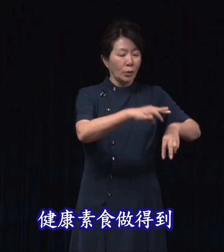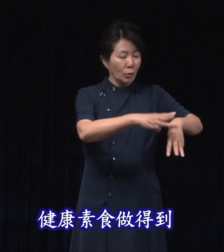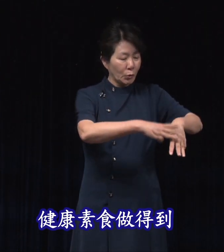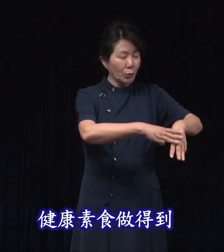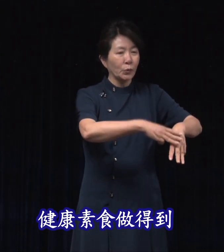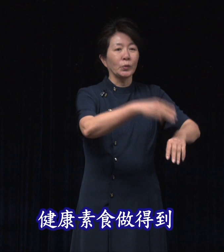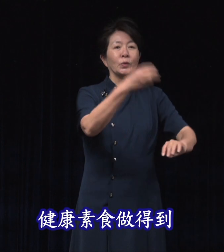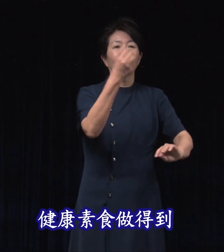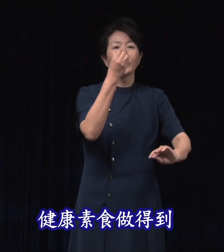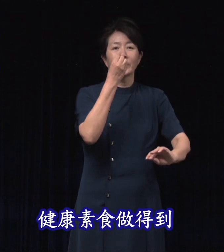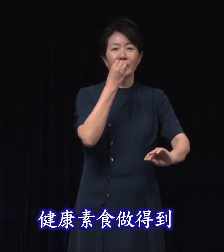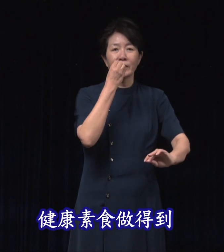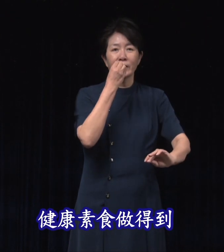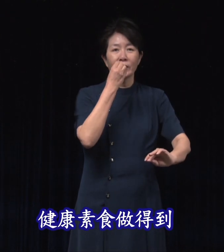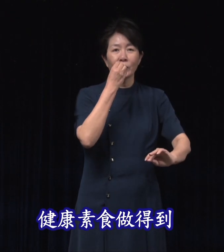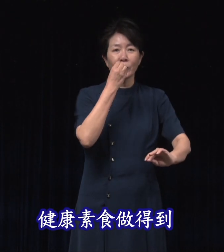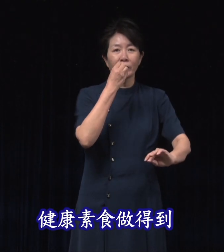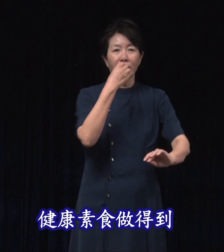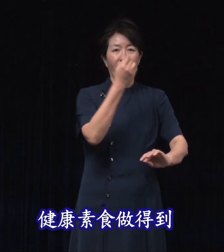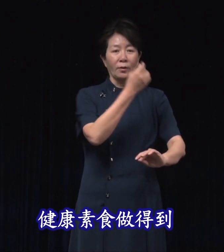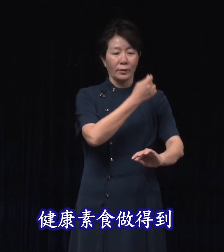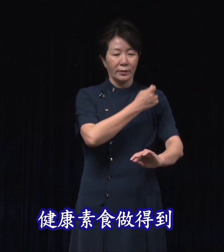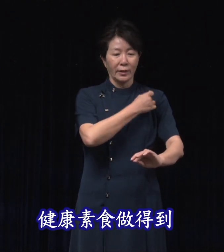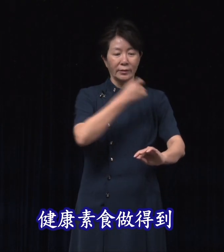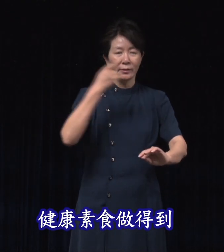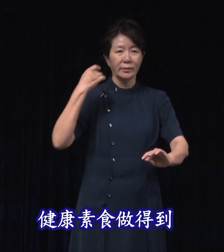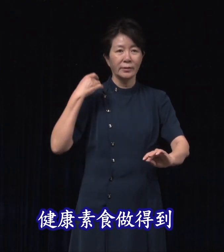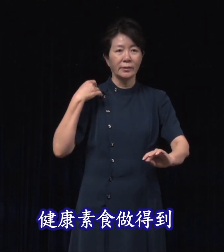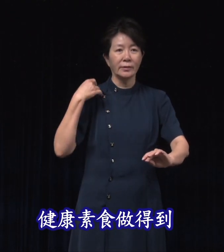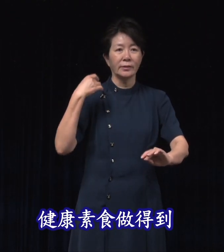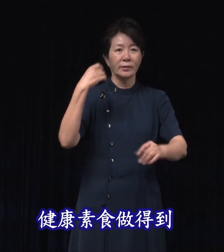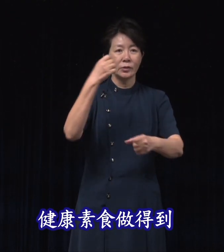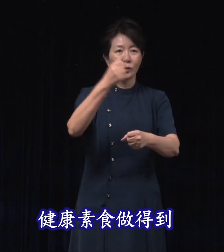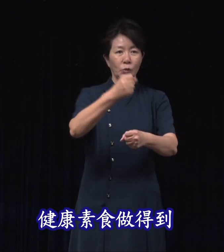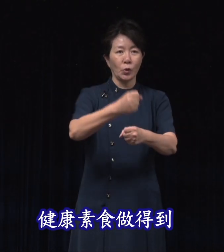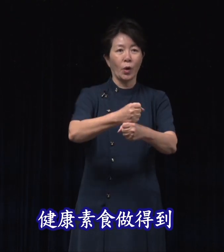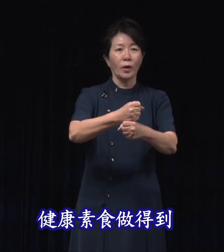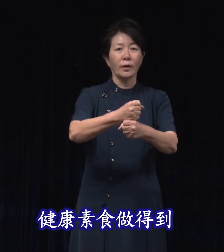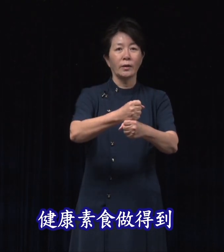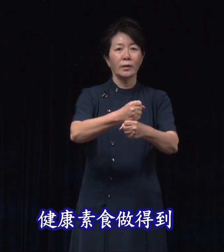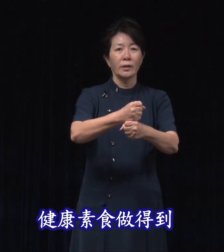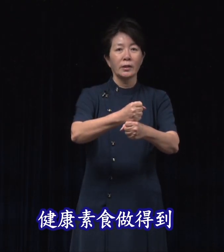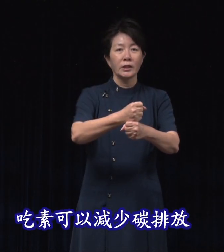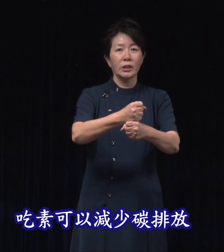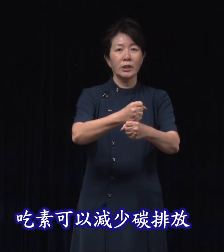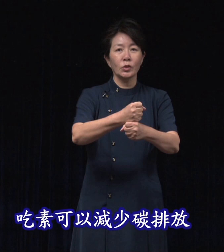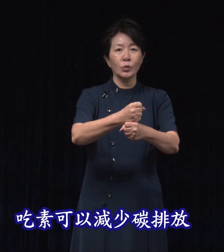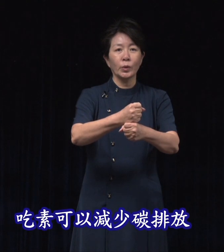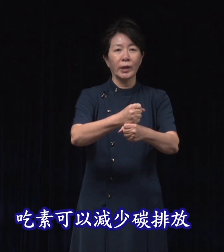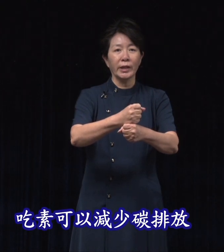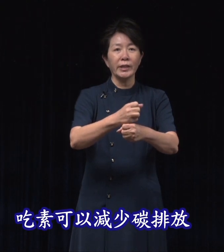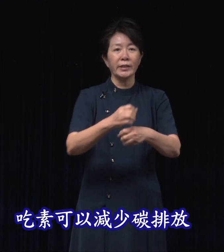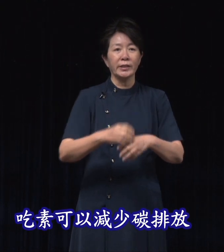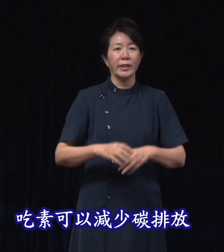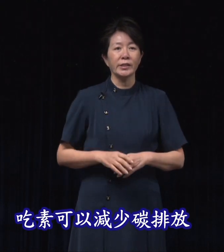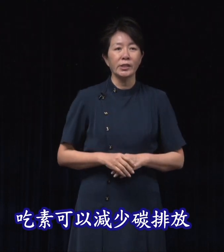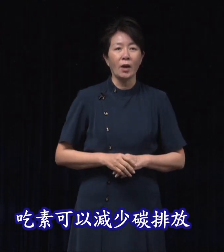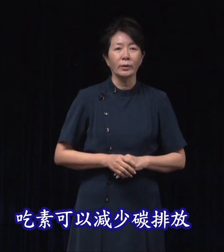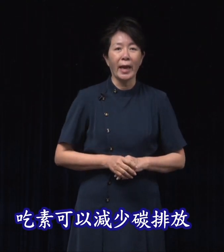素食做得到，能做，吃素可以减少碳